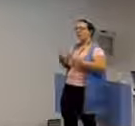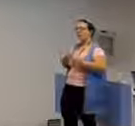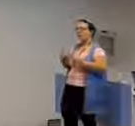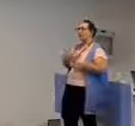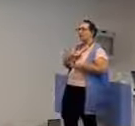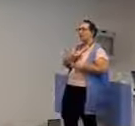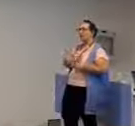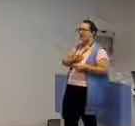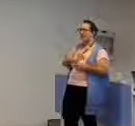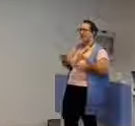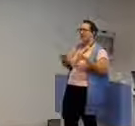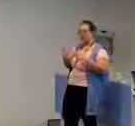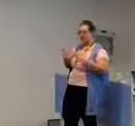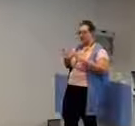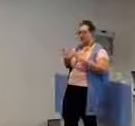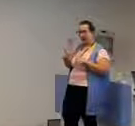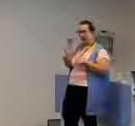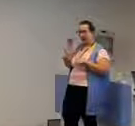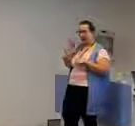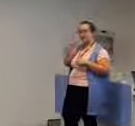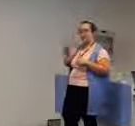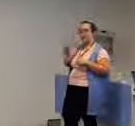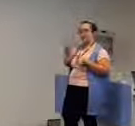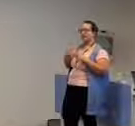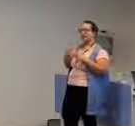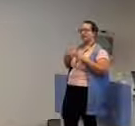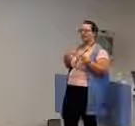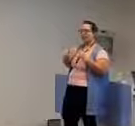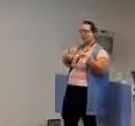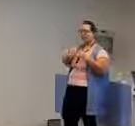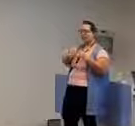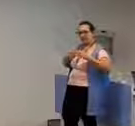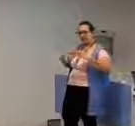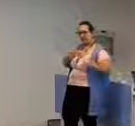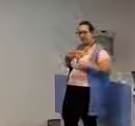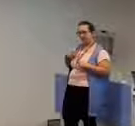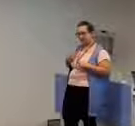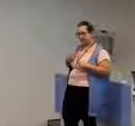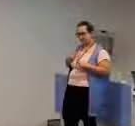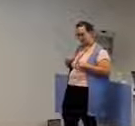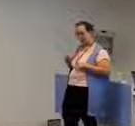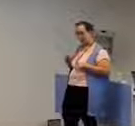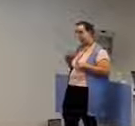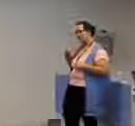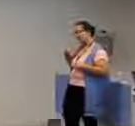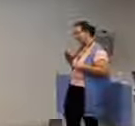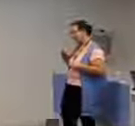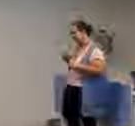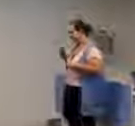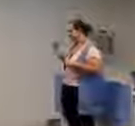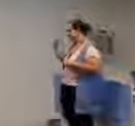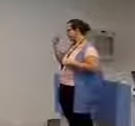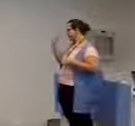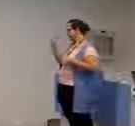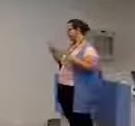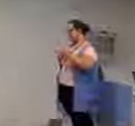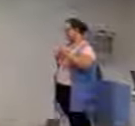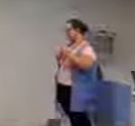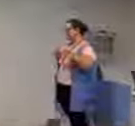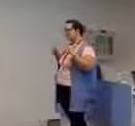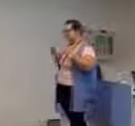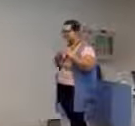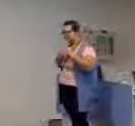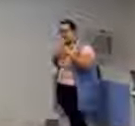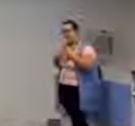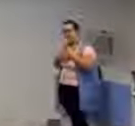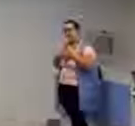nessa peça? De estiramento de material, de encruamento do material. Eu preciso ter uma noção básica do que acontece